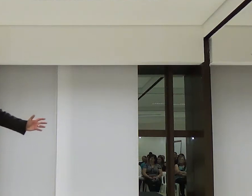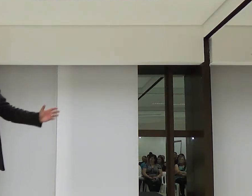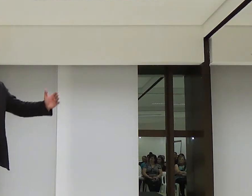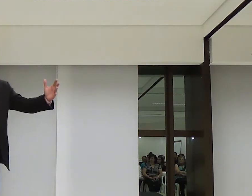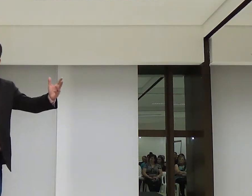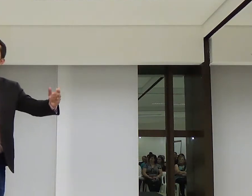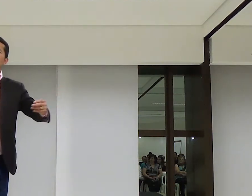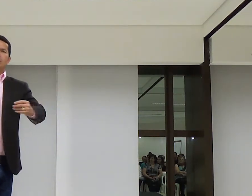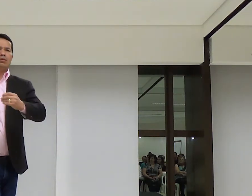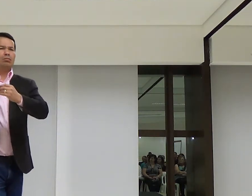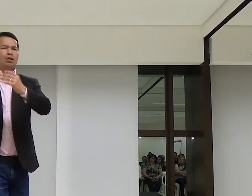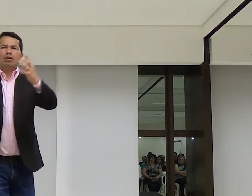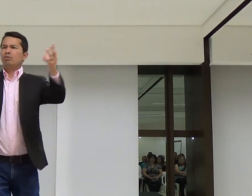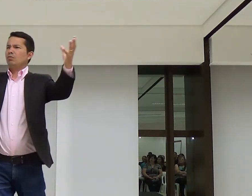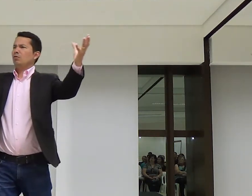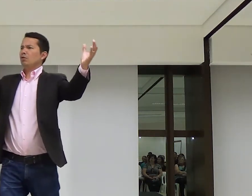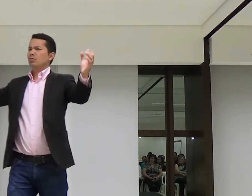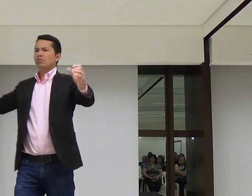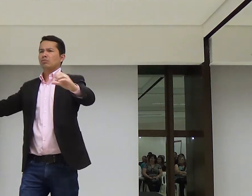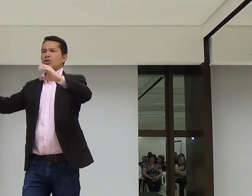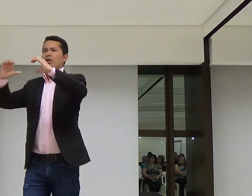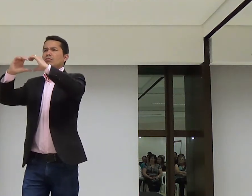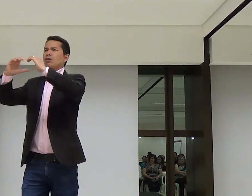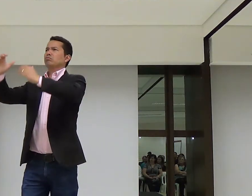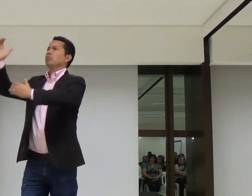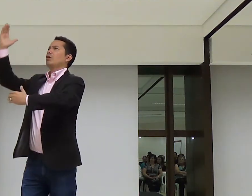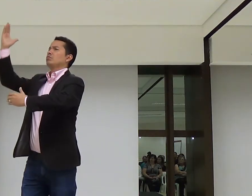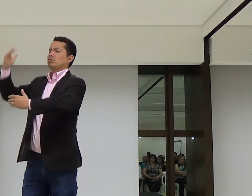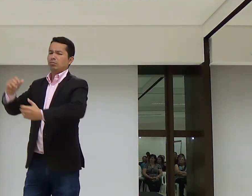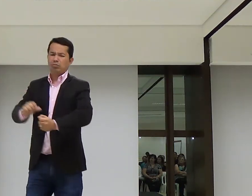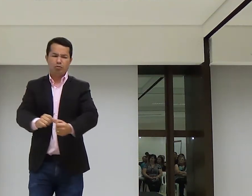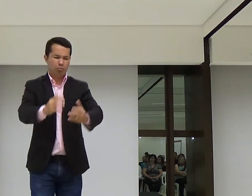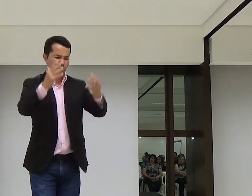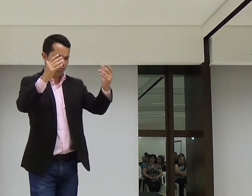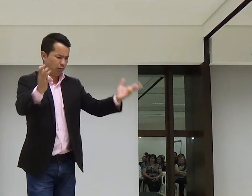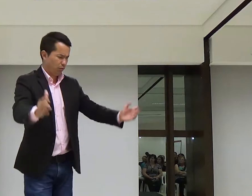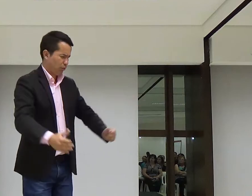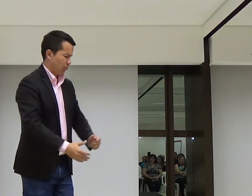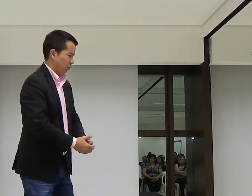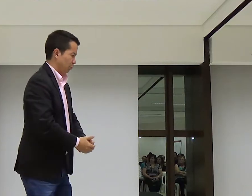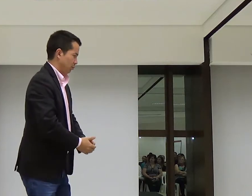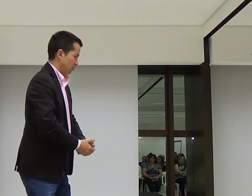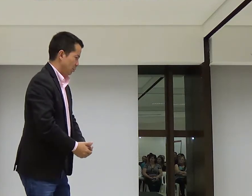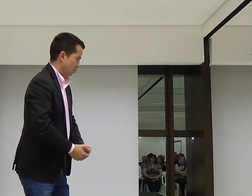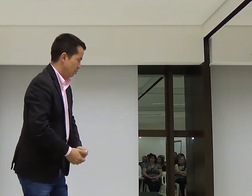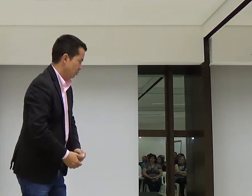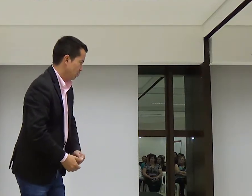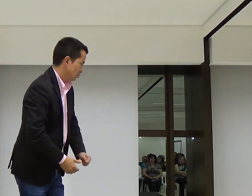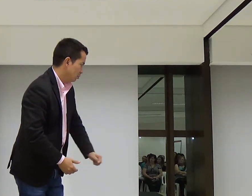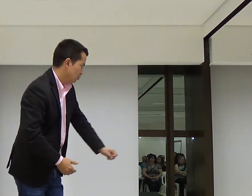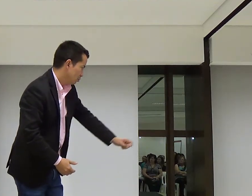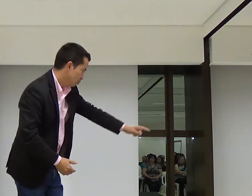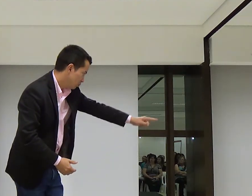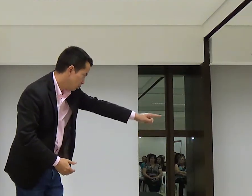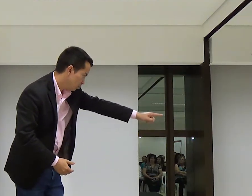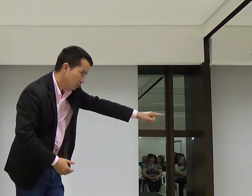alguém. E alguém que fala, parece cheio de amor, alguém